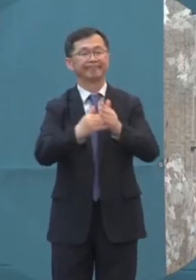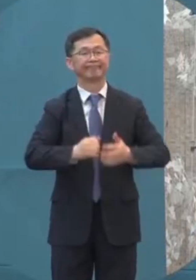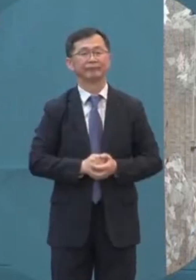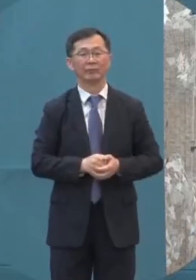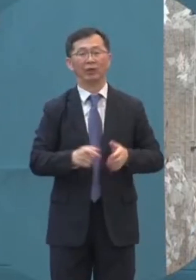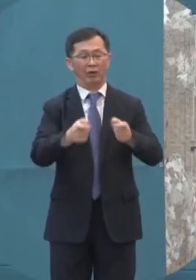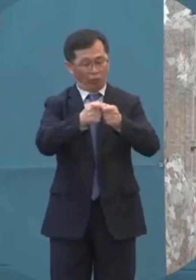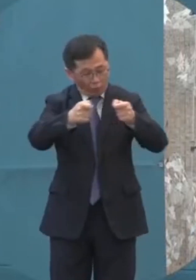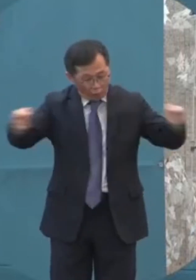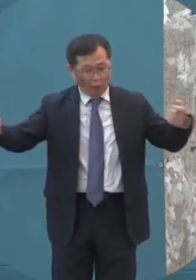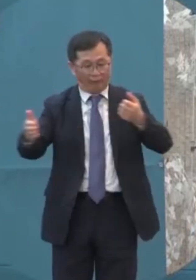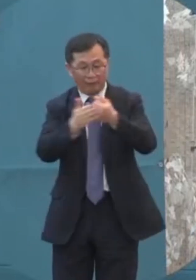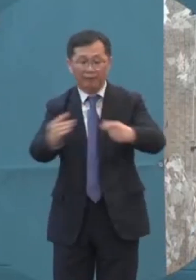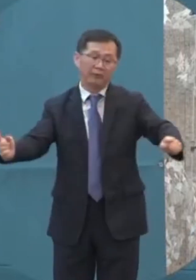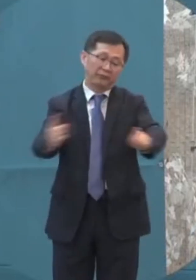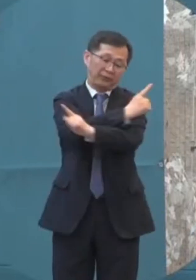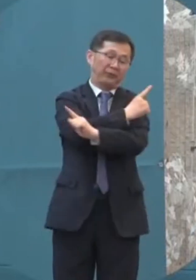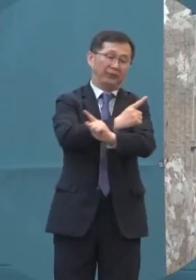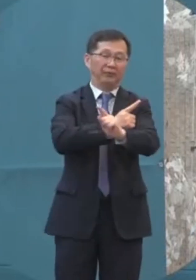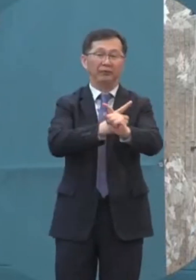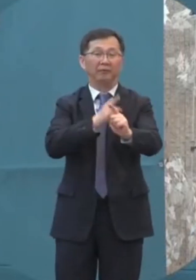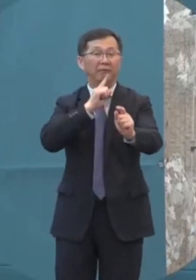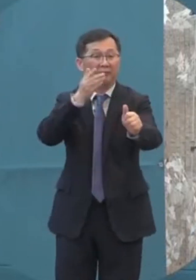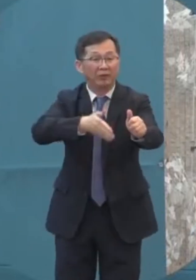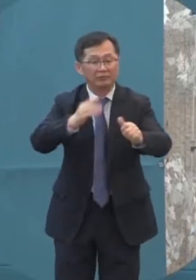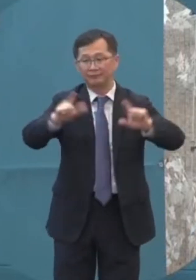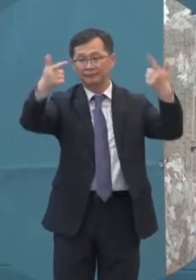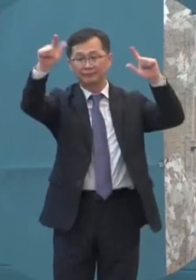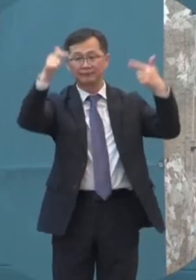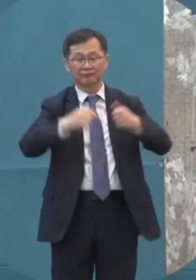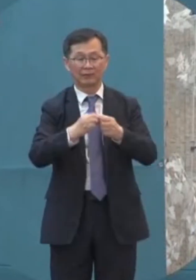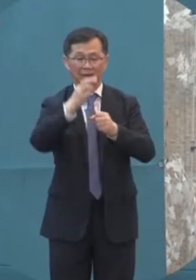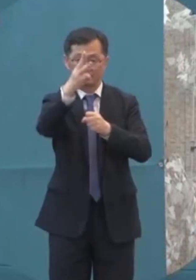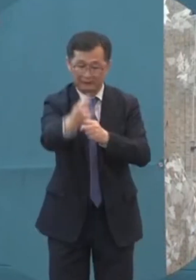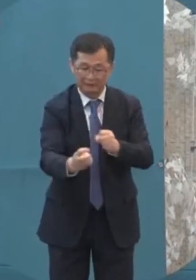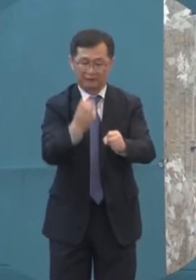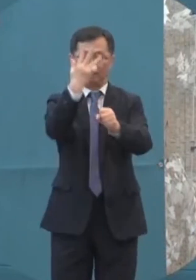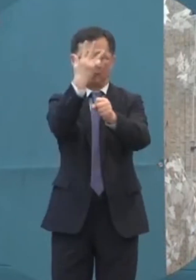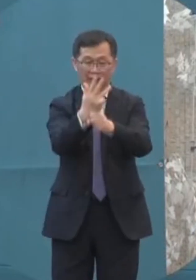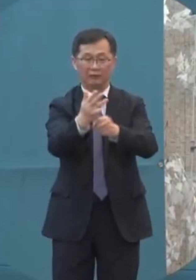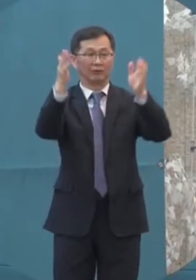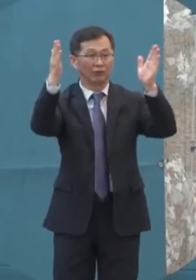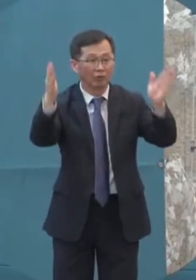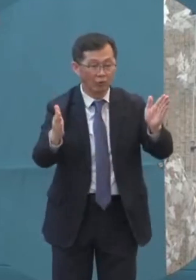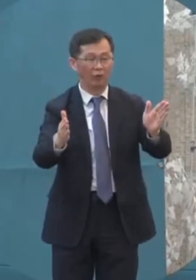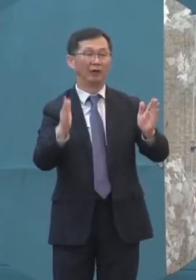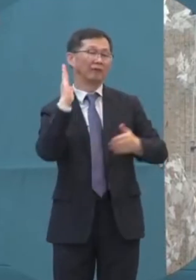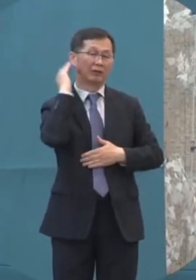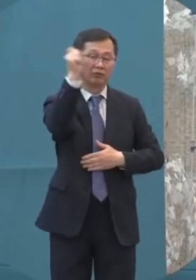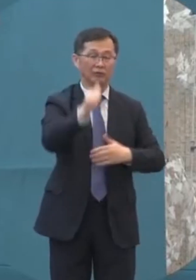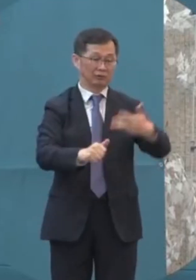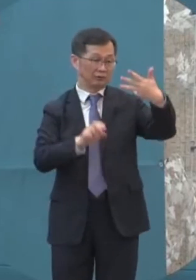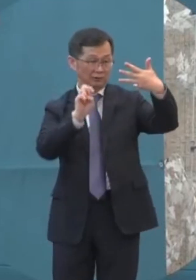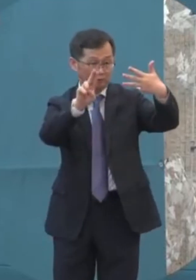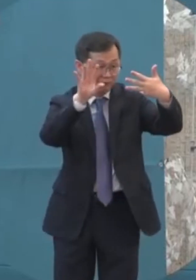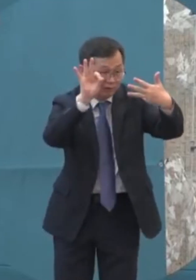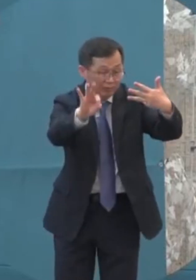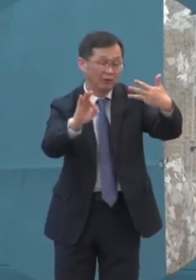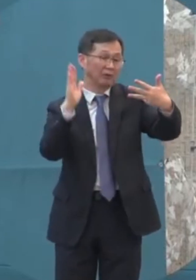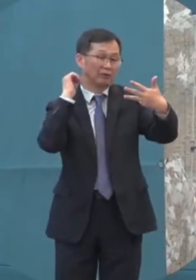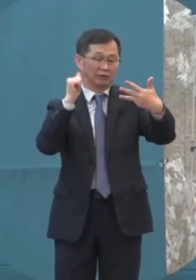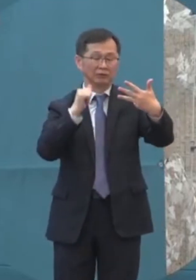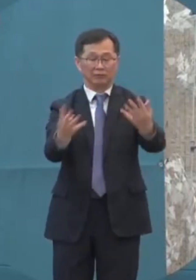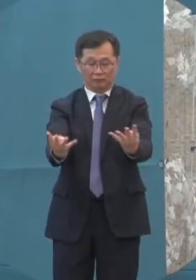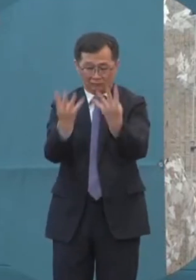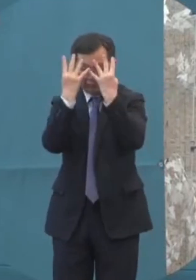그냥 오래됐으니까 바꾸자는 것뿐만 아닙니다. 38년 동안 8명의 대통령이 있었는데 4명이